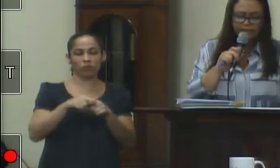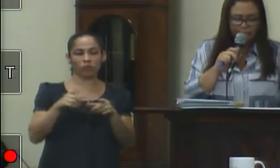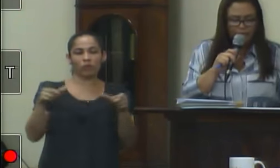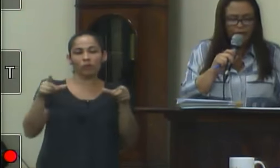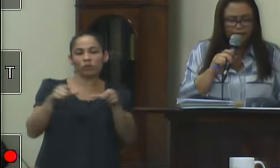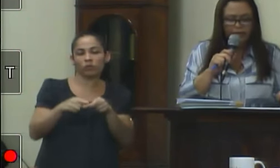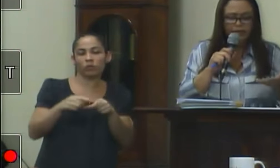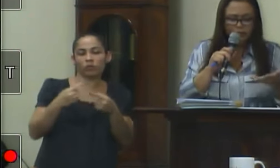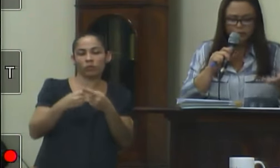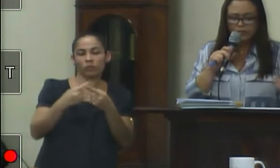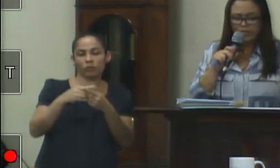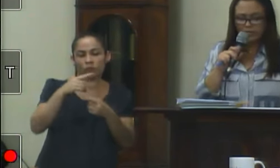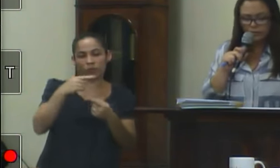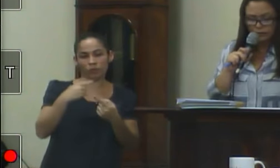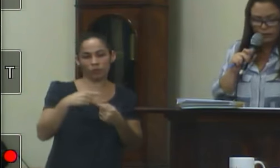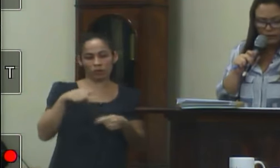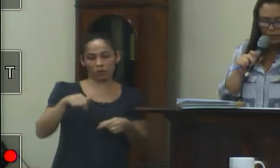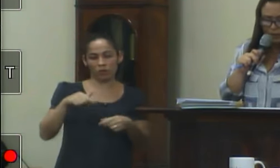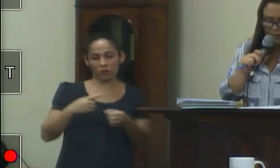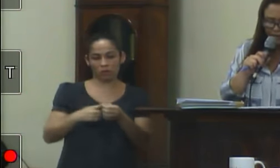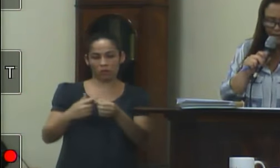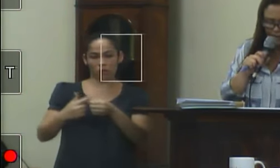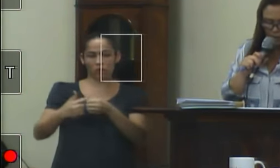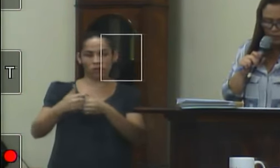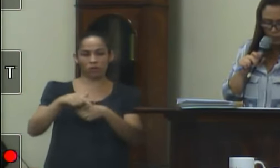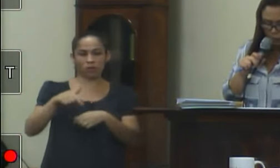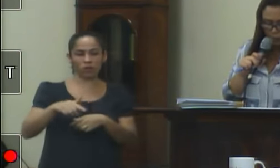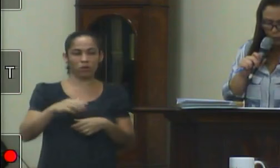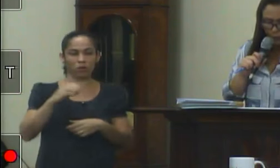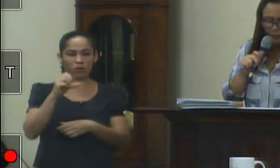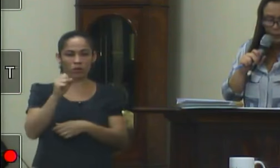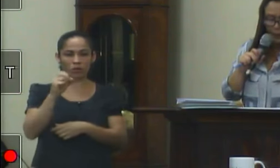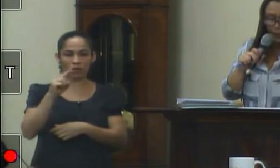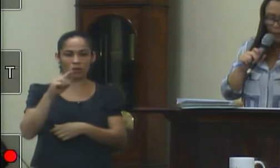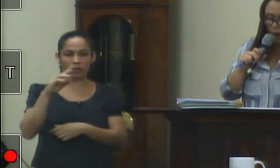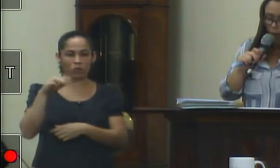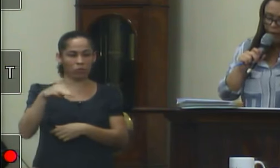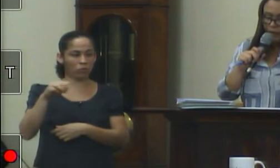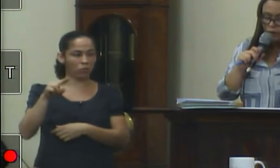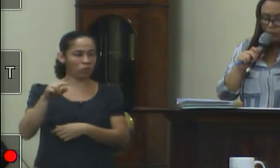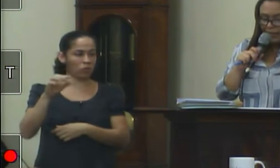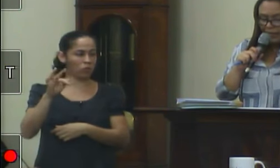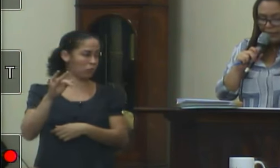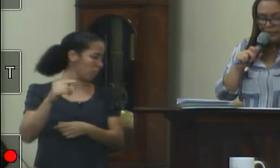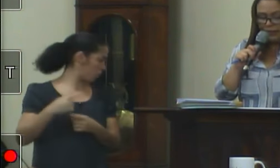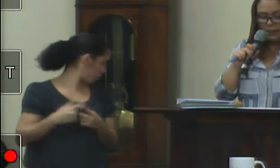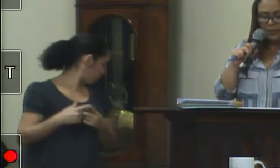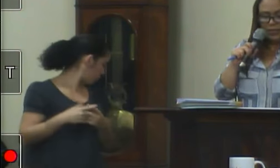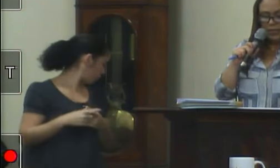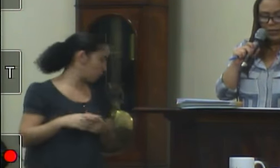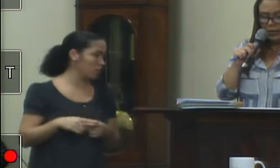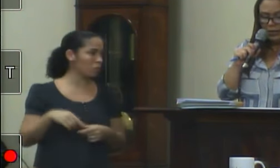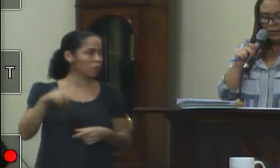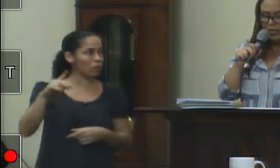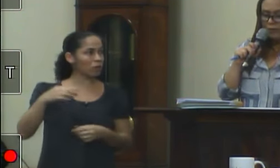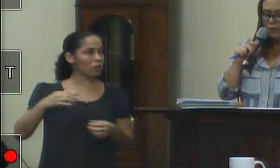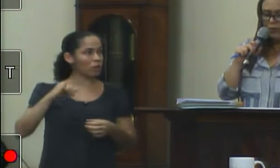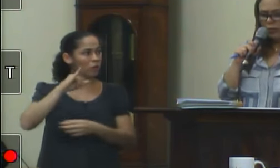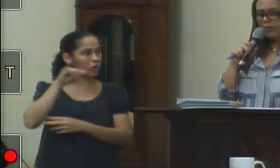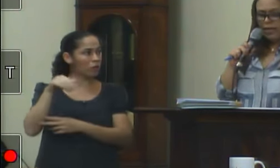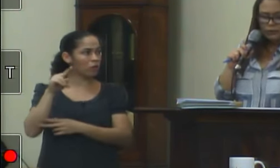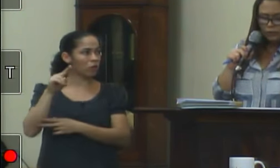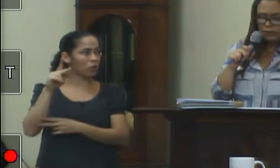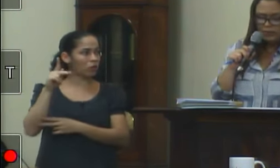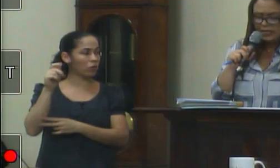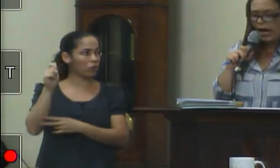e a demanda do centro de fisioterapia, que é o CEMUF. Bom, em Juparanã, já havia